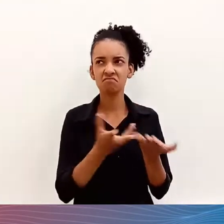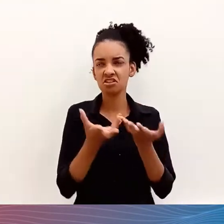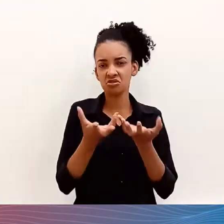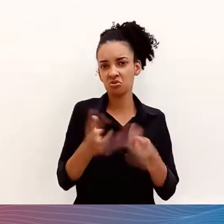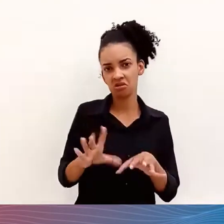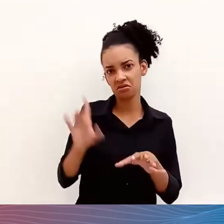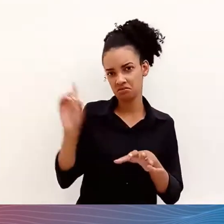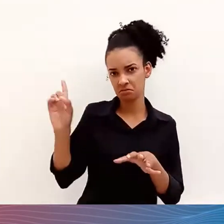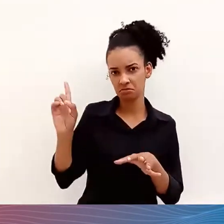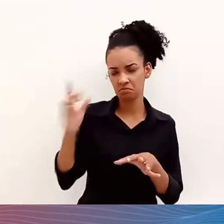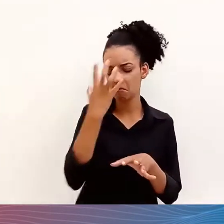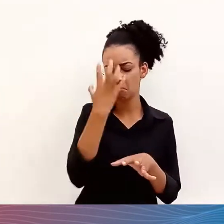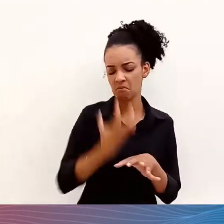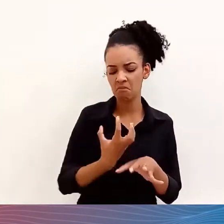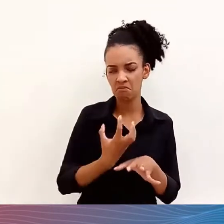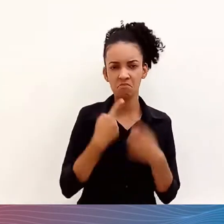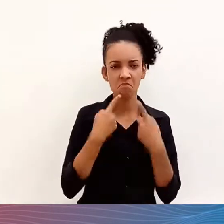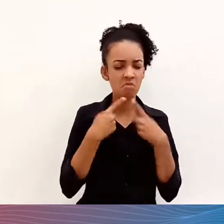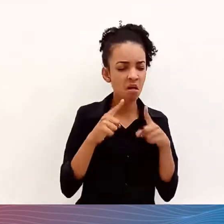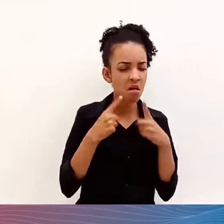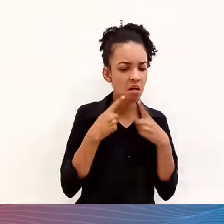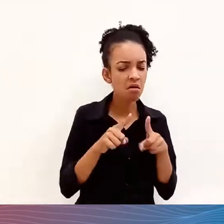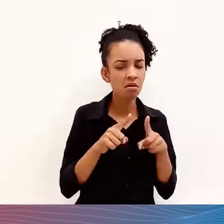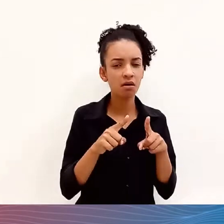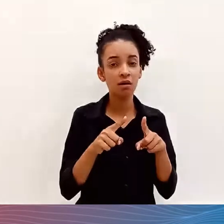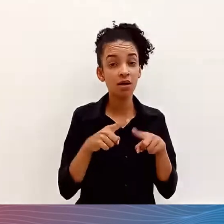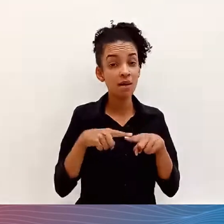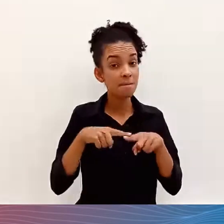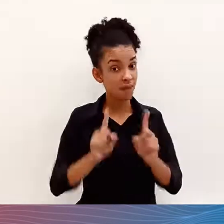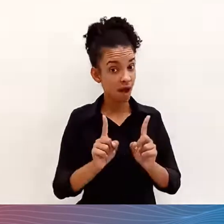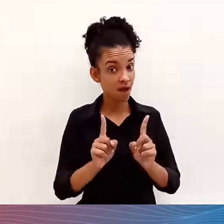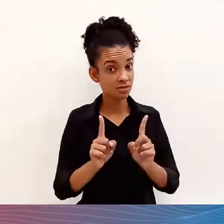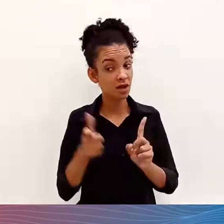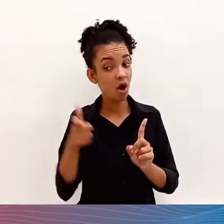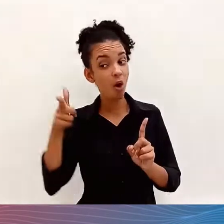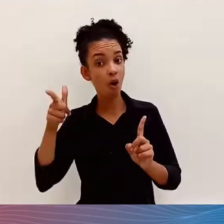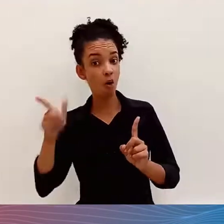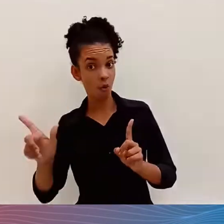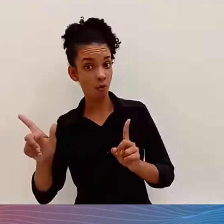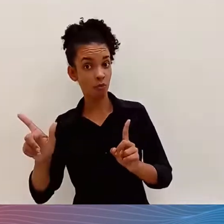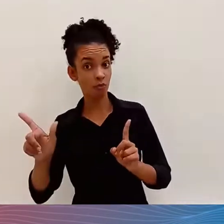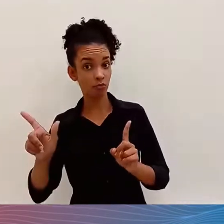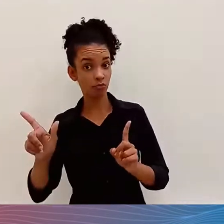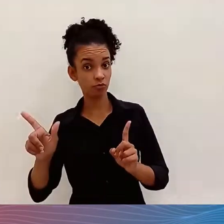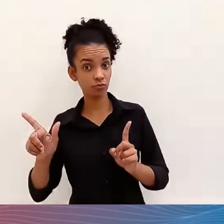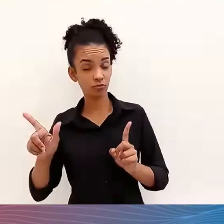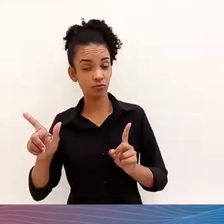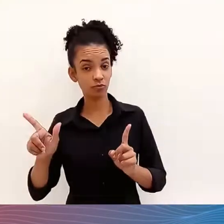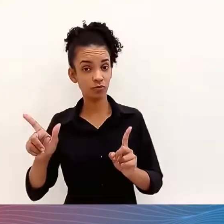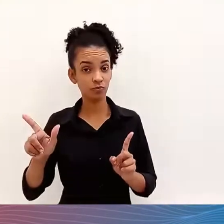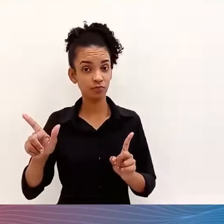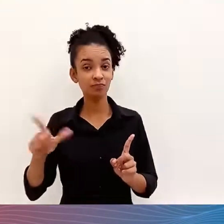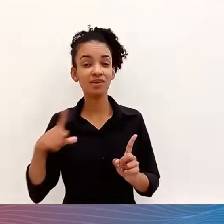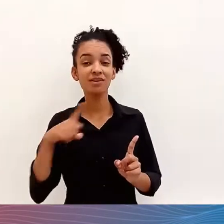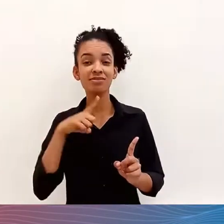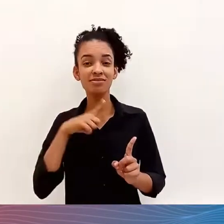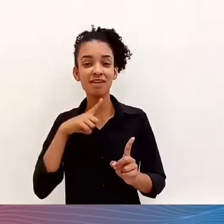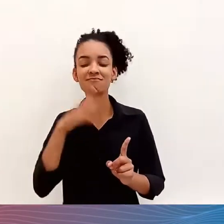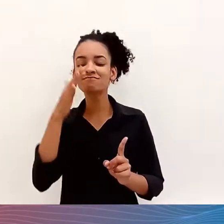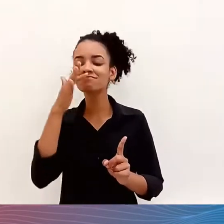Resmungando. Mas para outros, mas para com aqueles, aroma de vida para